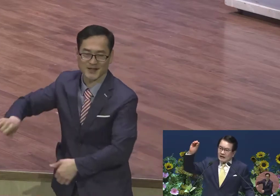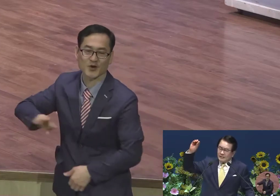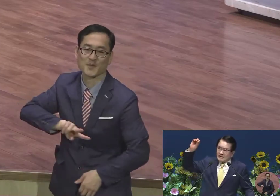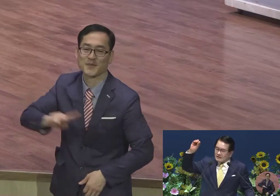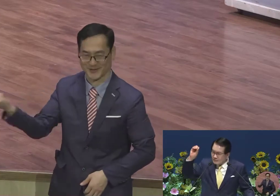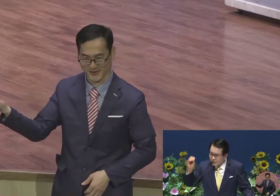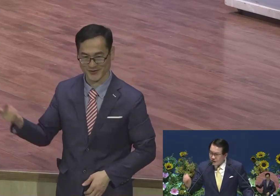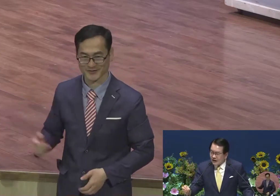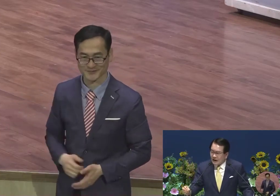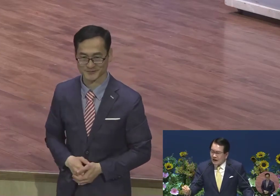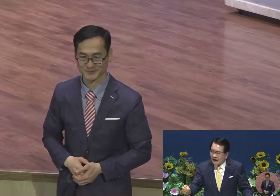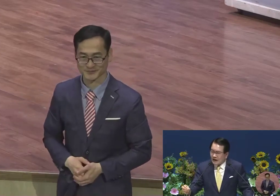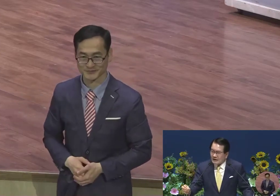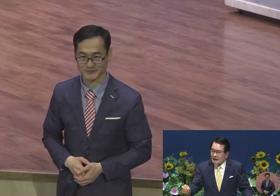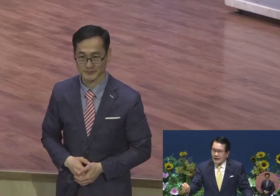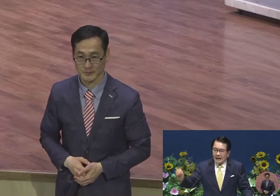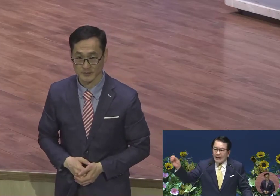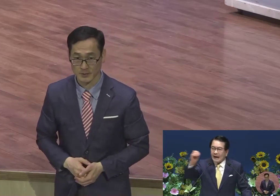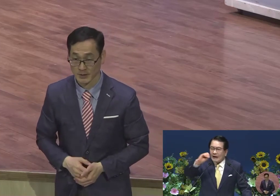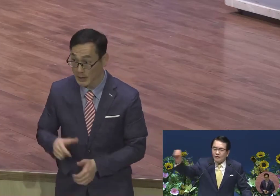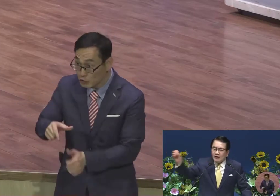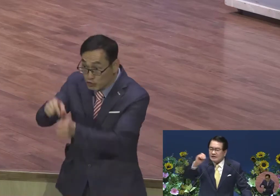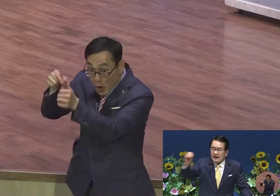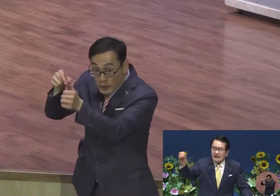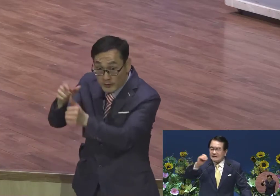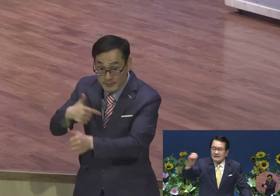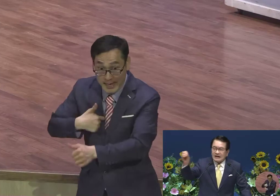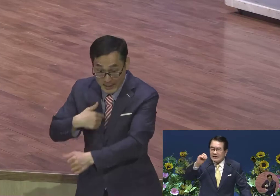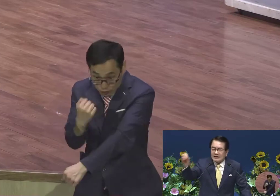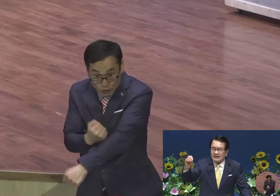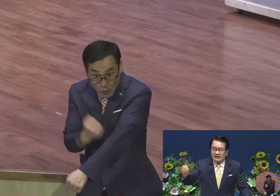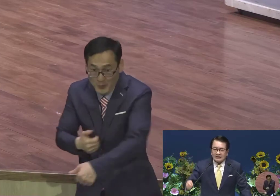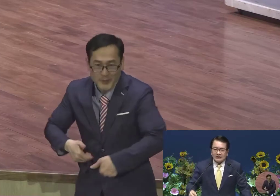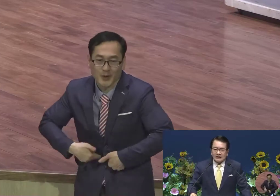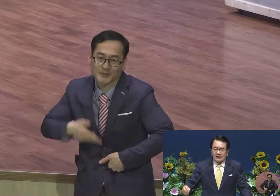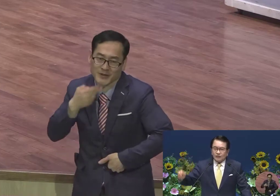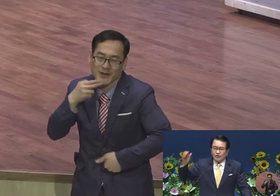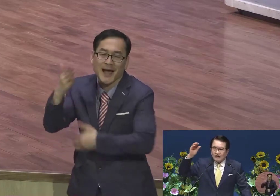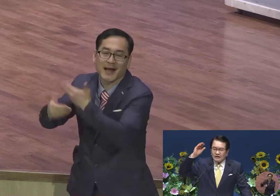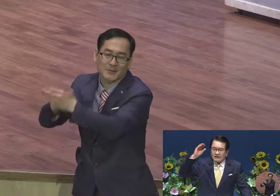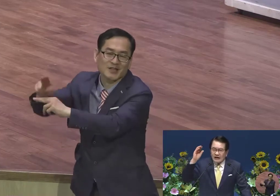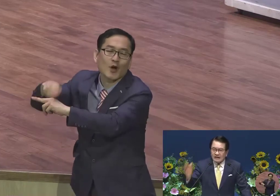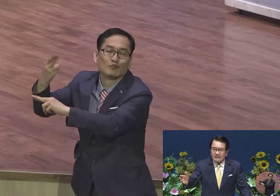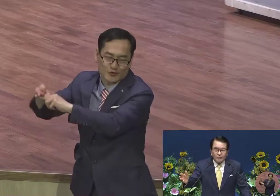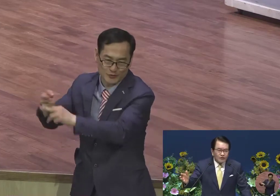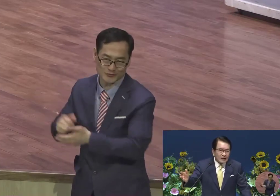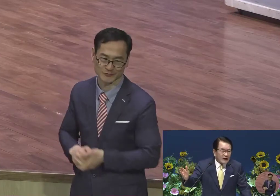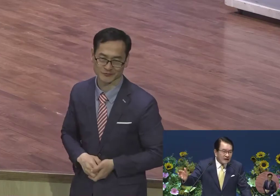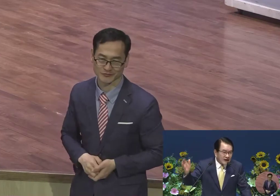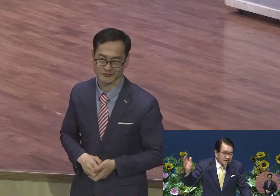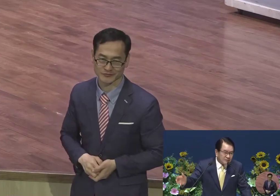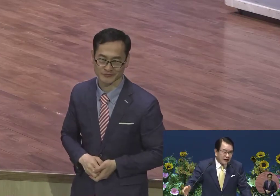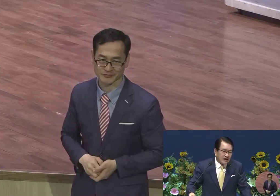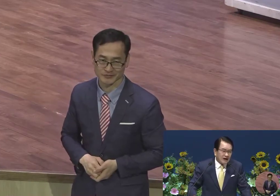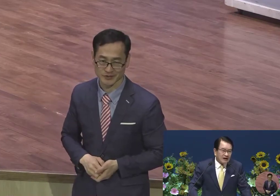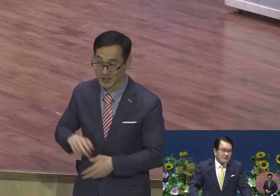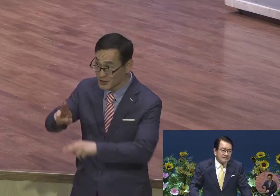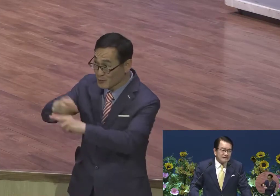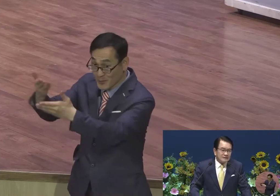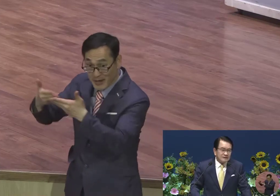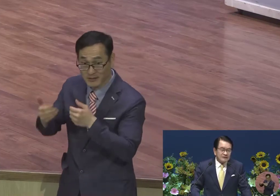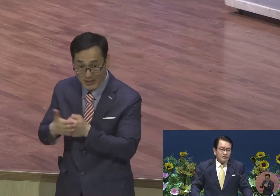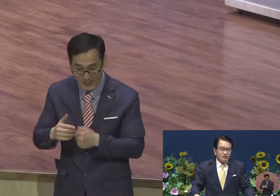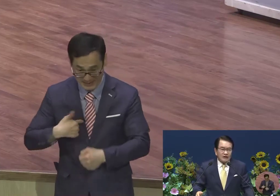하나님의 선물이라 행위에서 란 것이 아니니 누구든지 자랑치 못하게 되어 가십니다